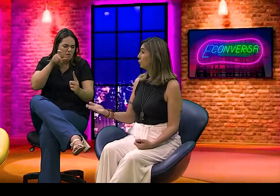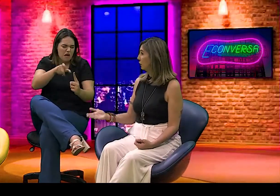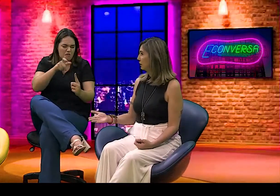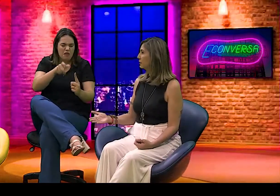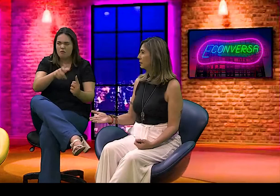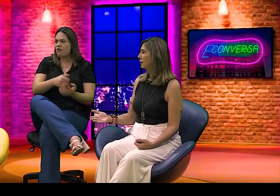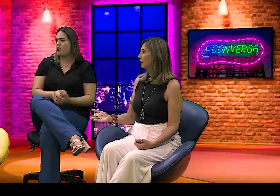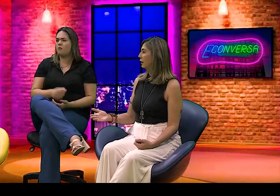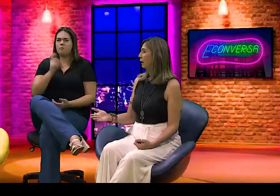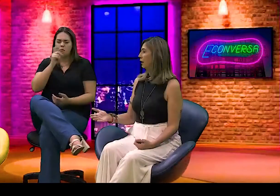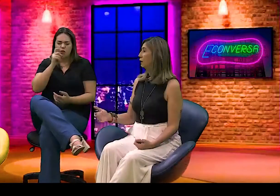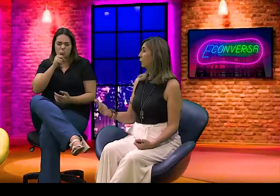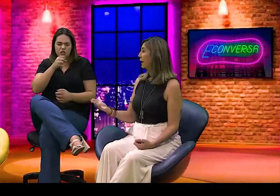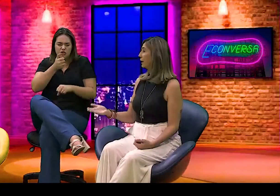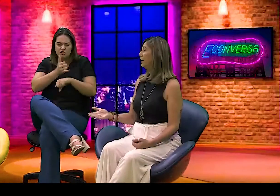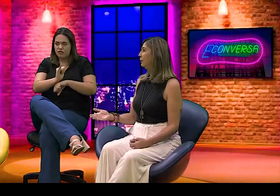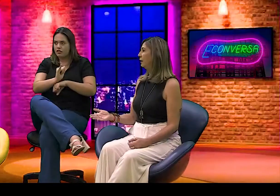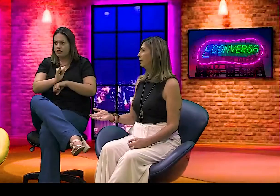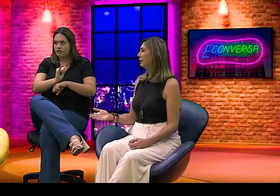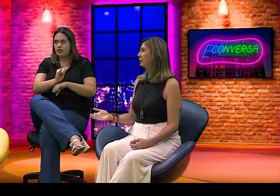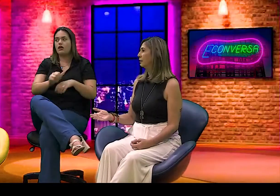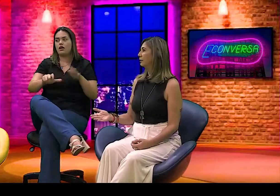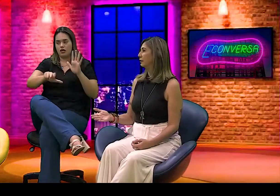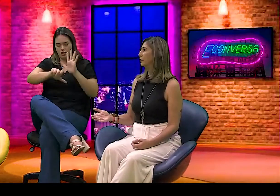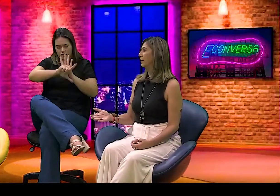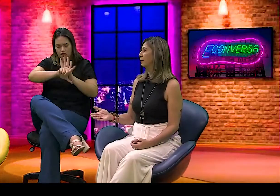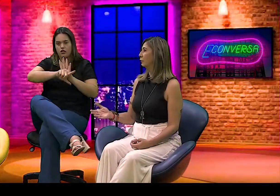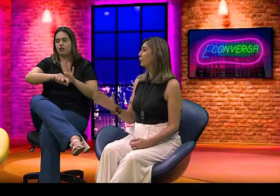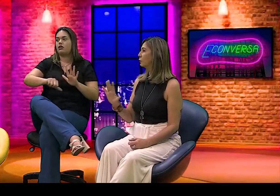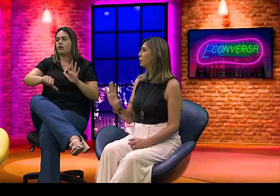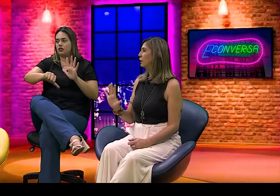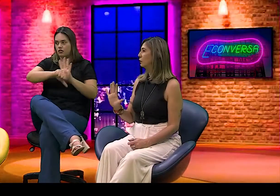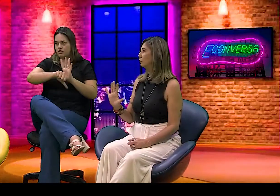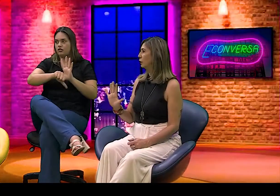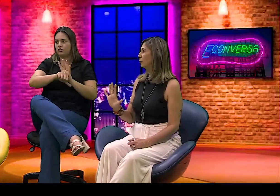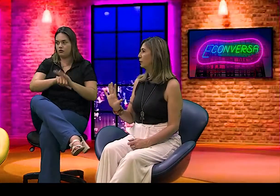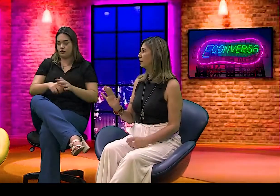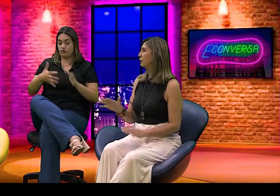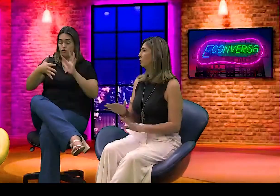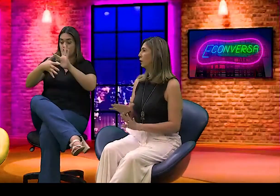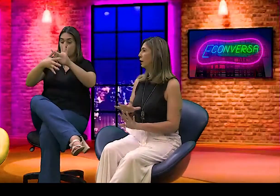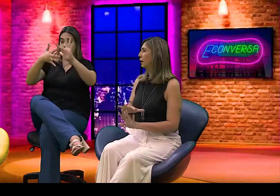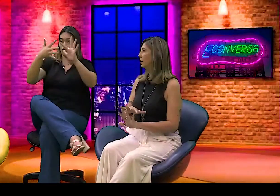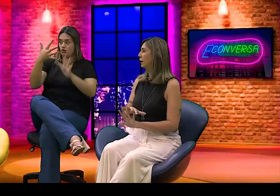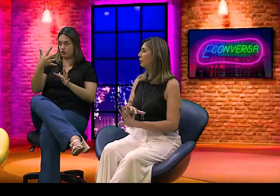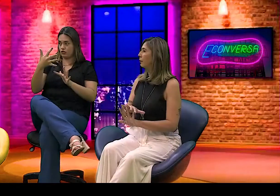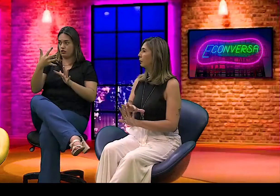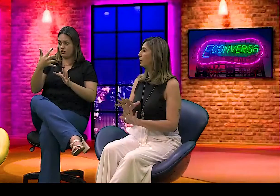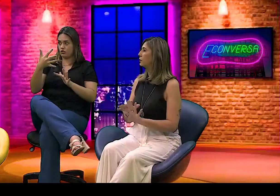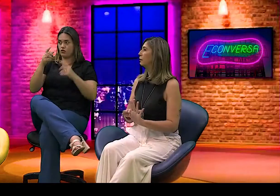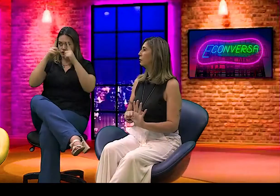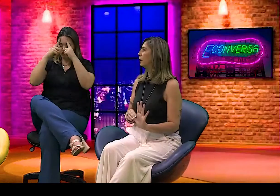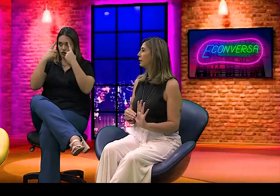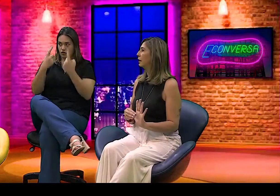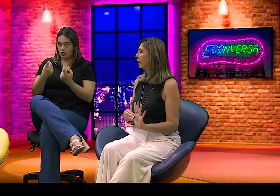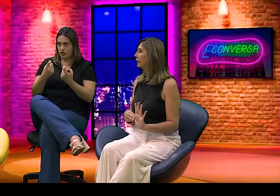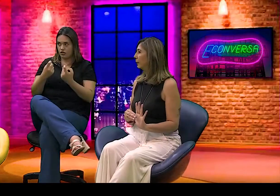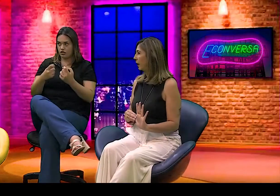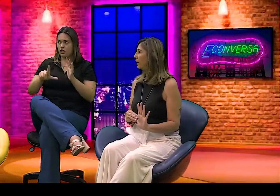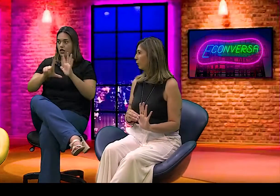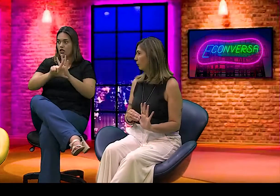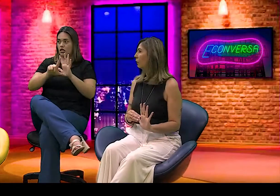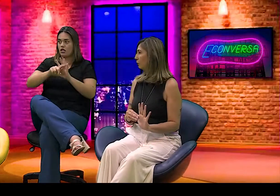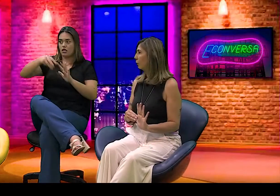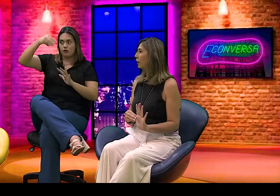as injúrias, isso é crime, tá? Todos os 5 tipos estão pautados dentro da Lei Maria